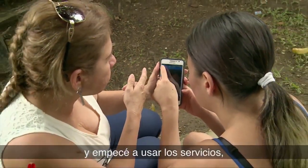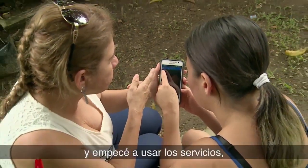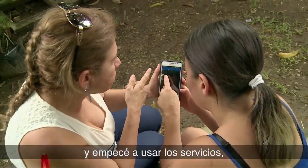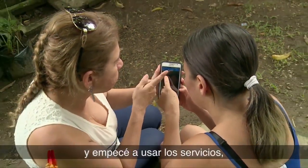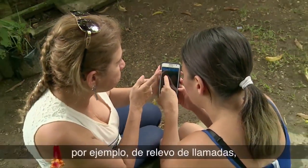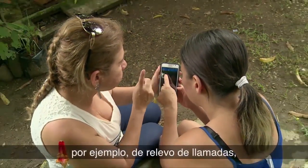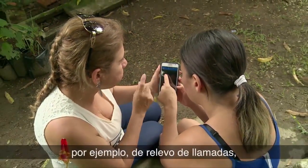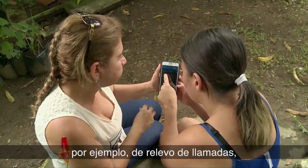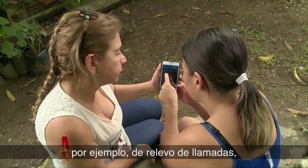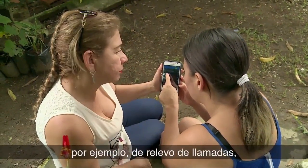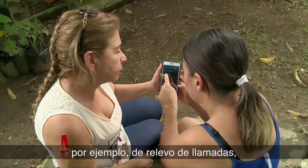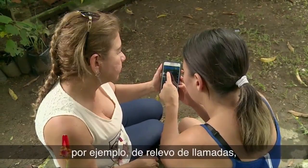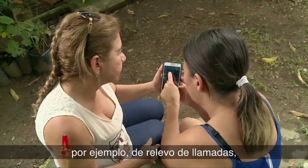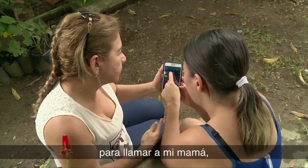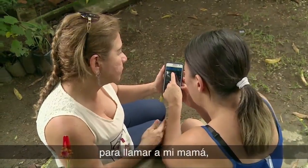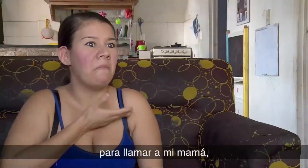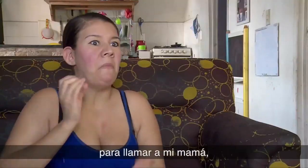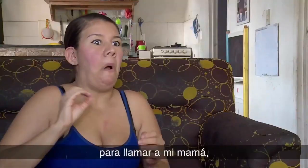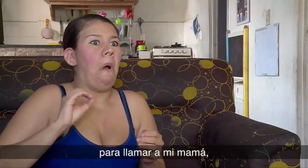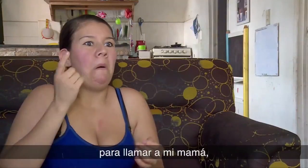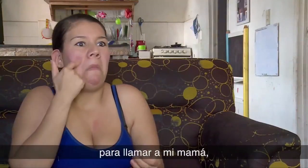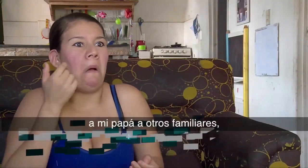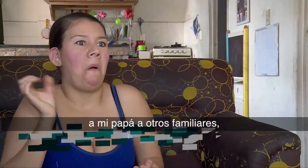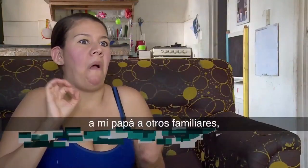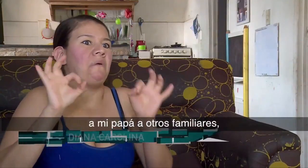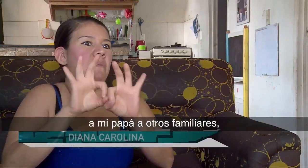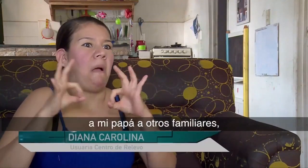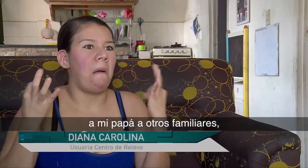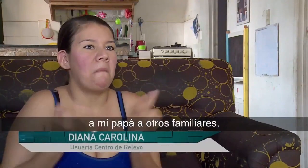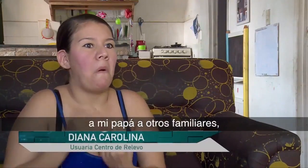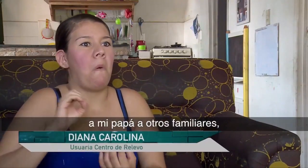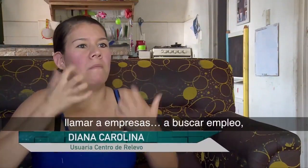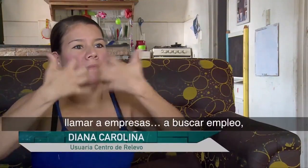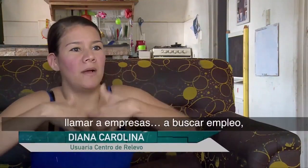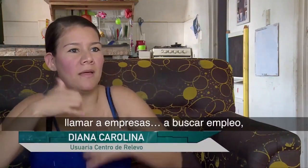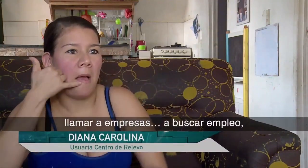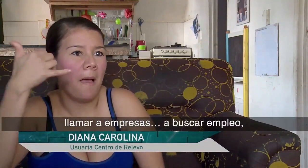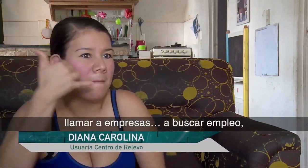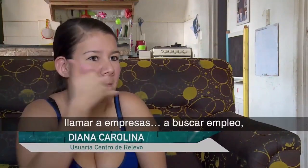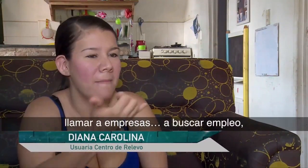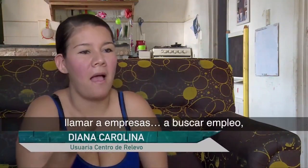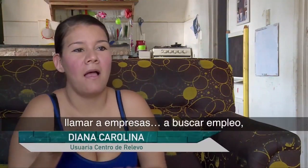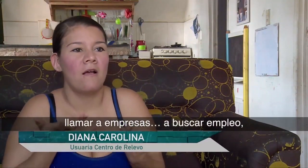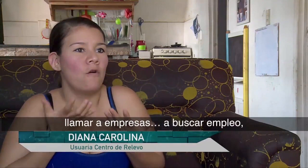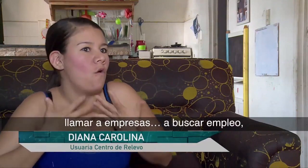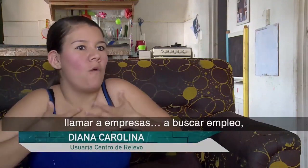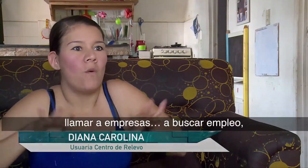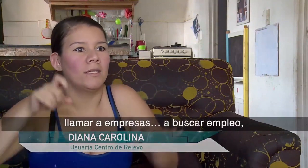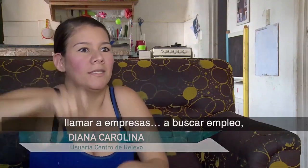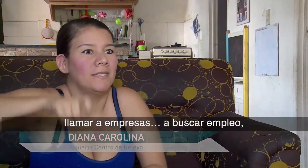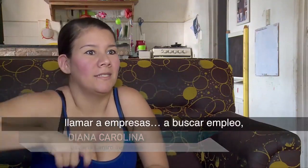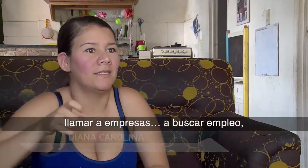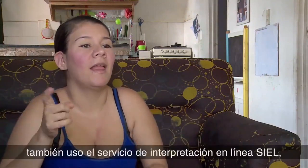por ejemplo, de relevo de llamadas, para llamar a mi mamá, a mi papá, a otros familiares, llamar a empresas, a